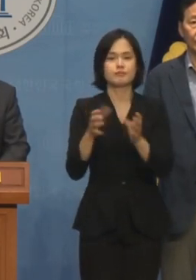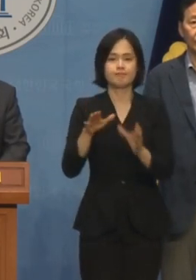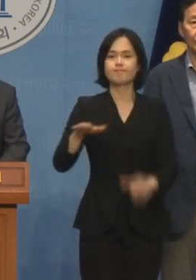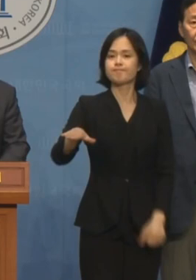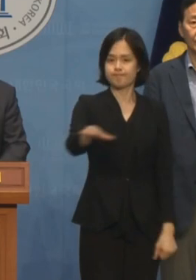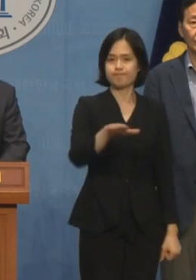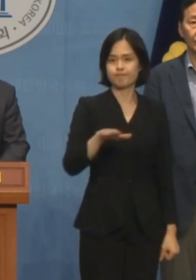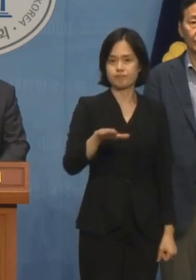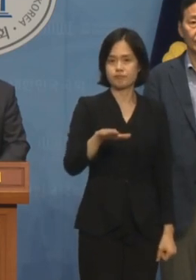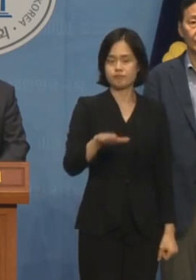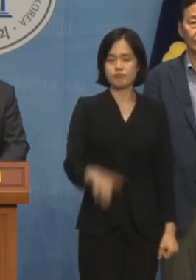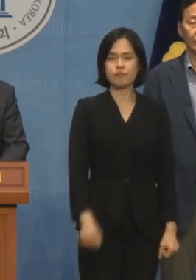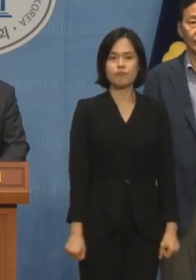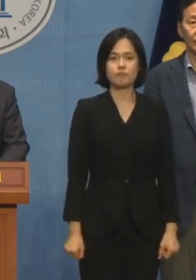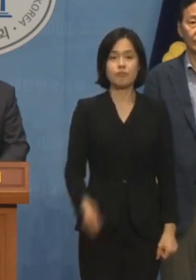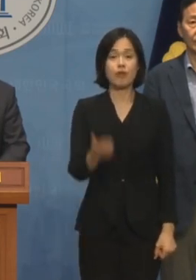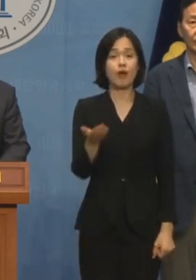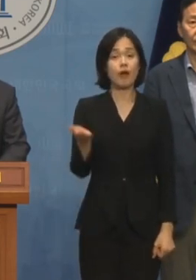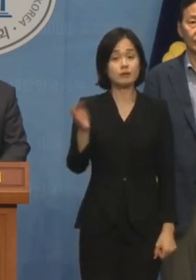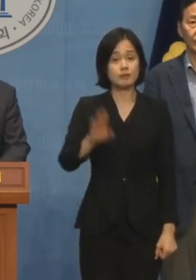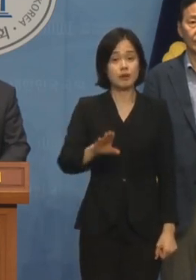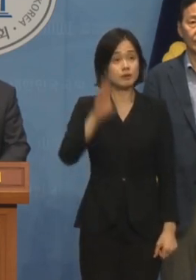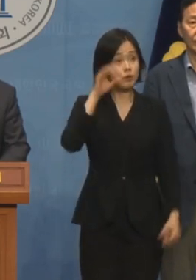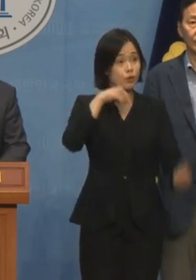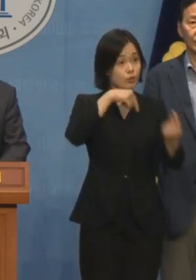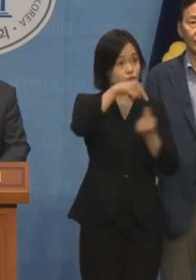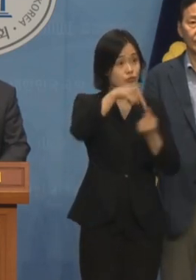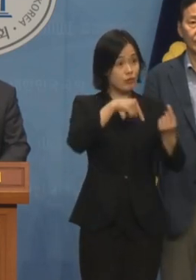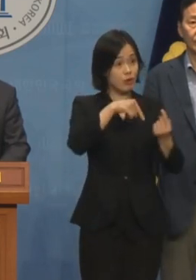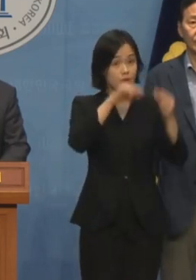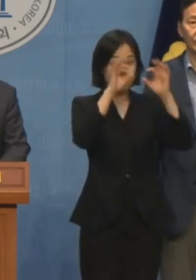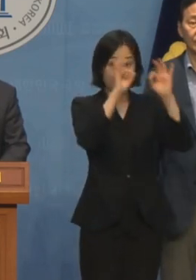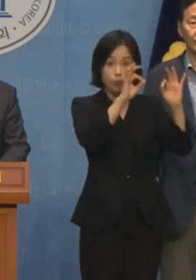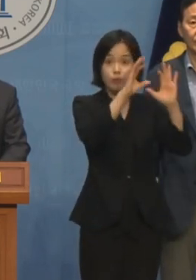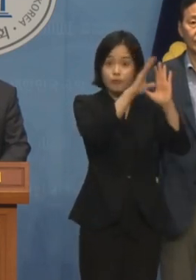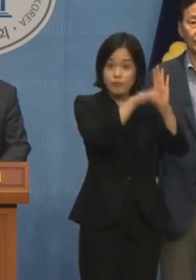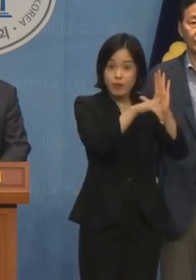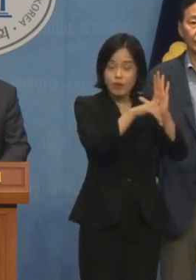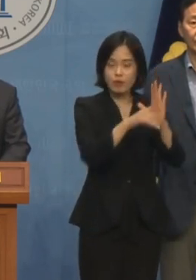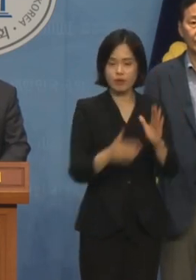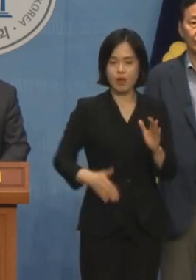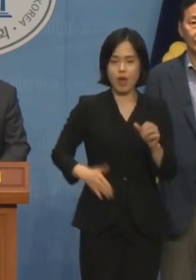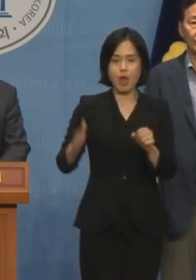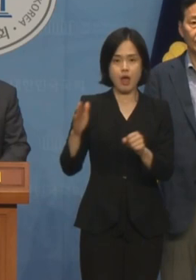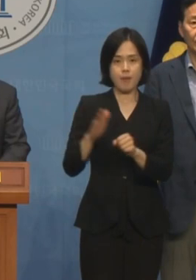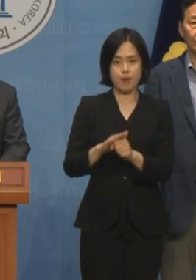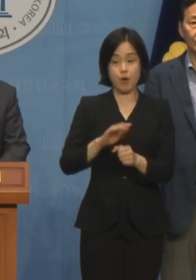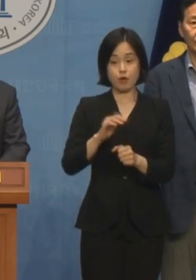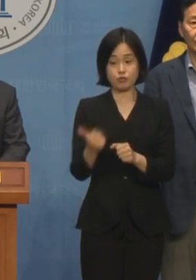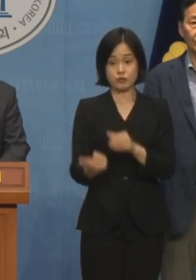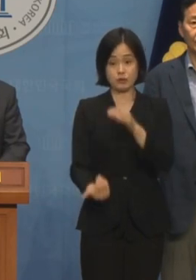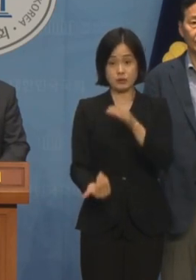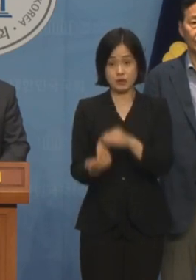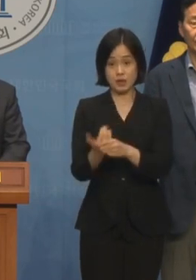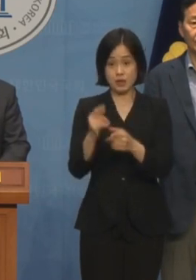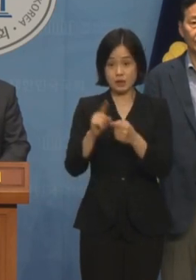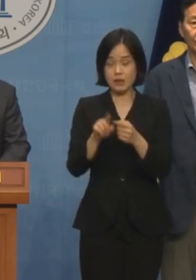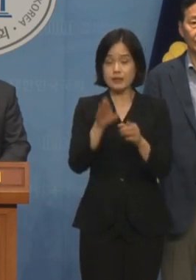있습니다. 하지만 청문회에서 해병 순직 의혹에 관한 진상을